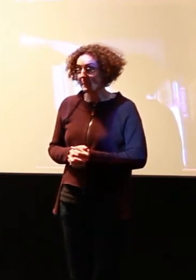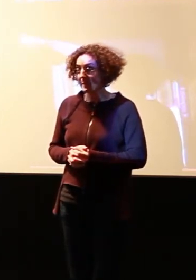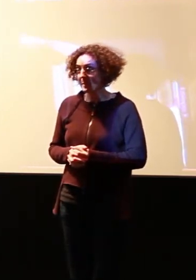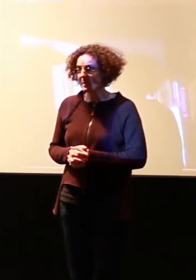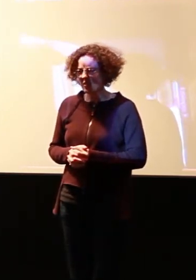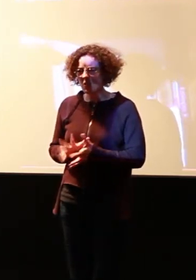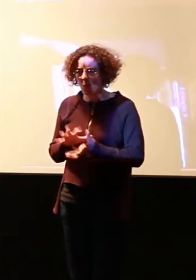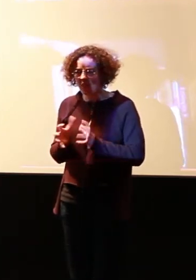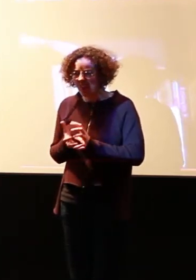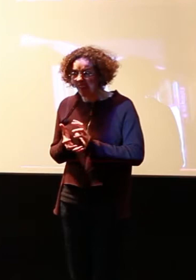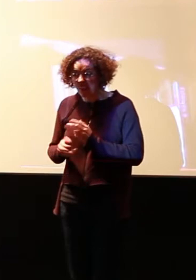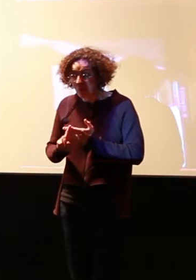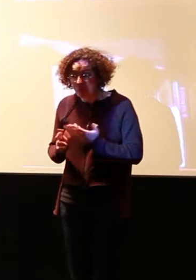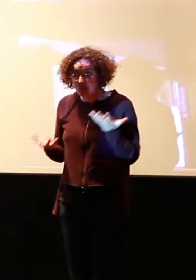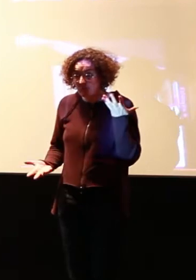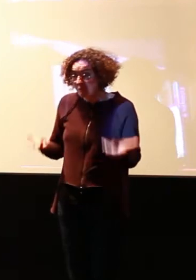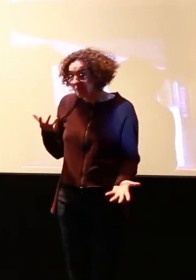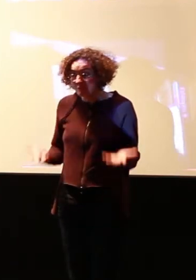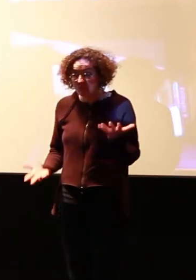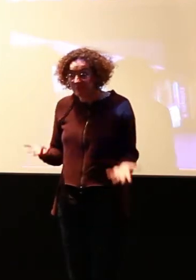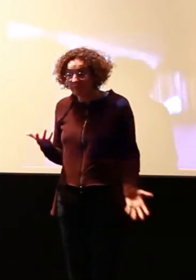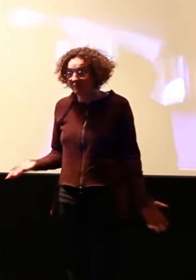Peut-être compliqué. Hein.